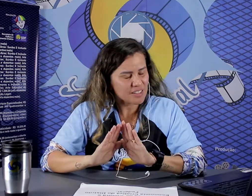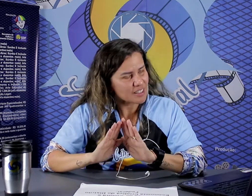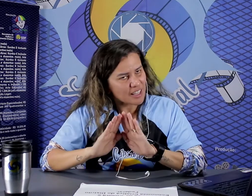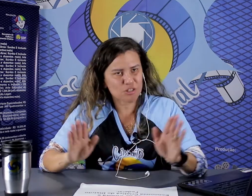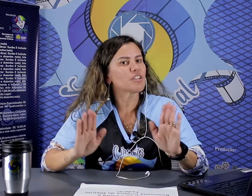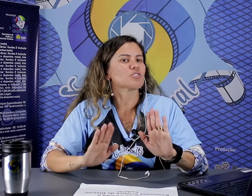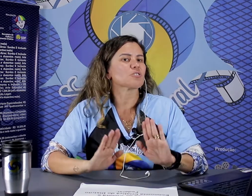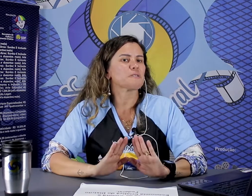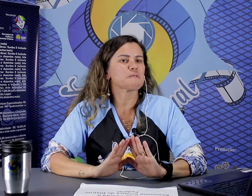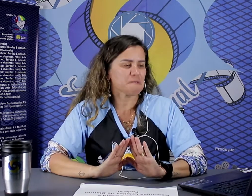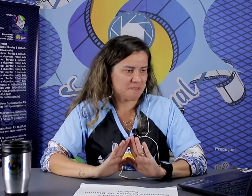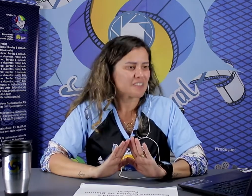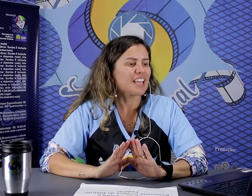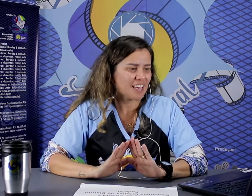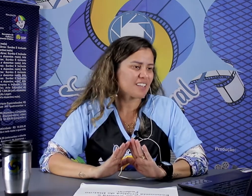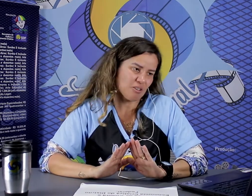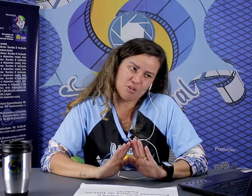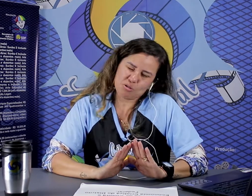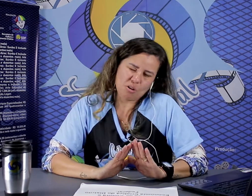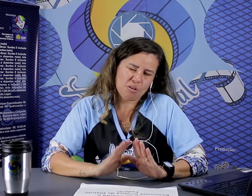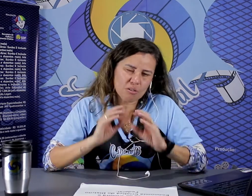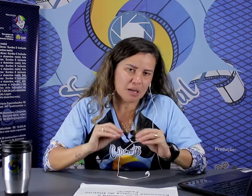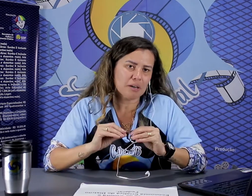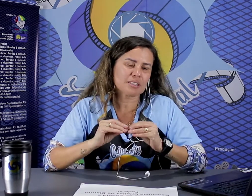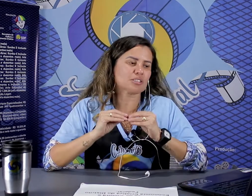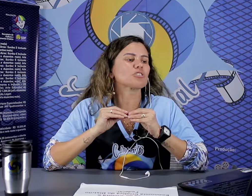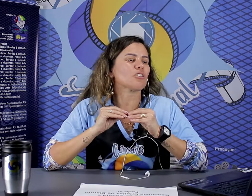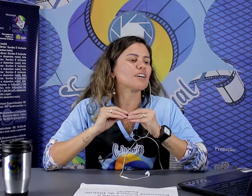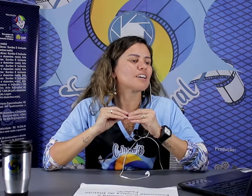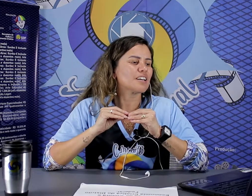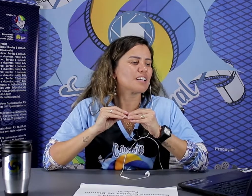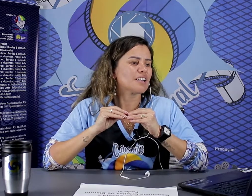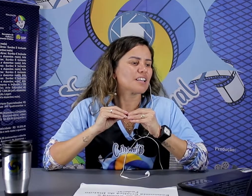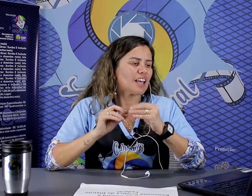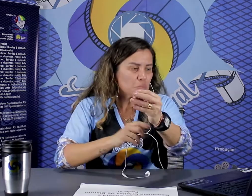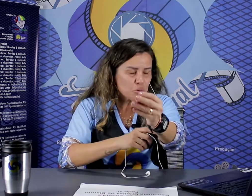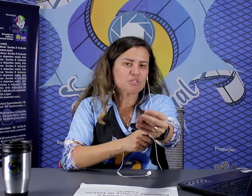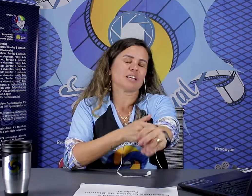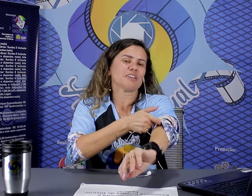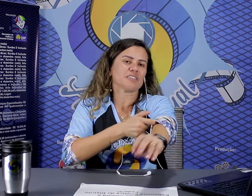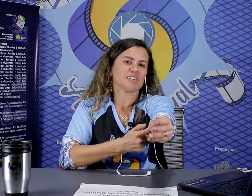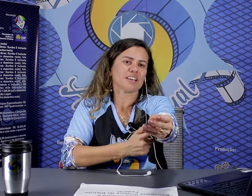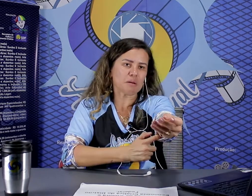É só isso, né? Olha só, olha o tamanho desse só. É muito sério, é muito